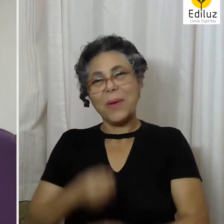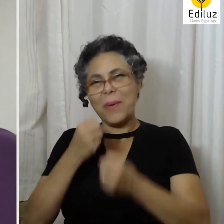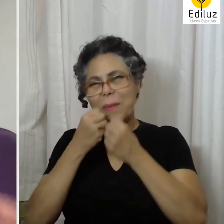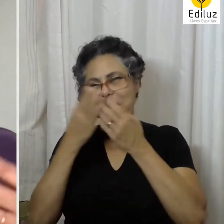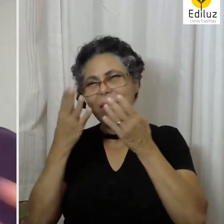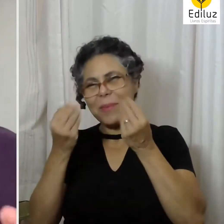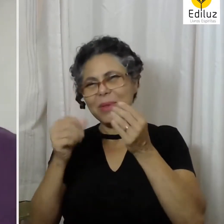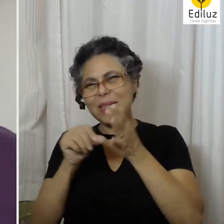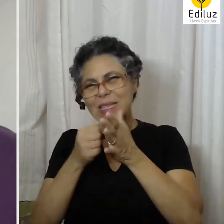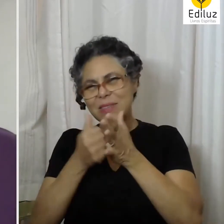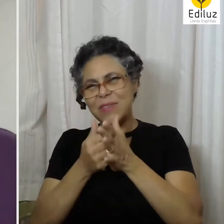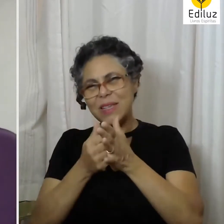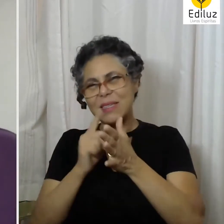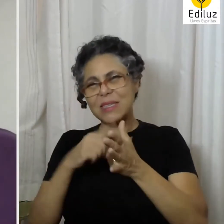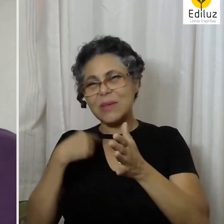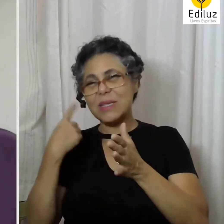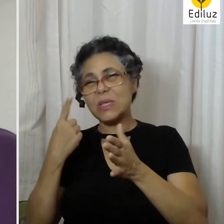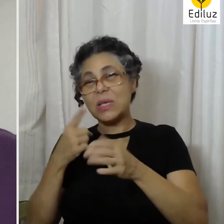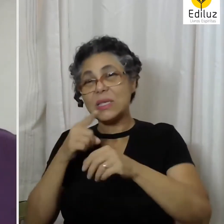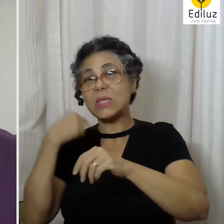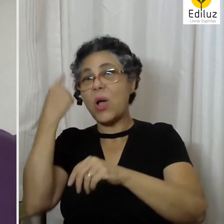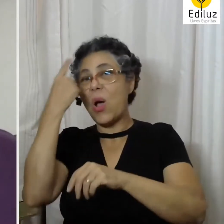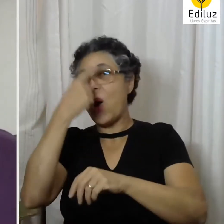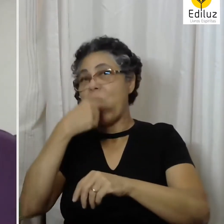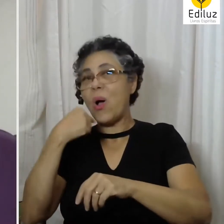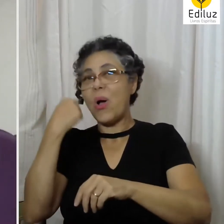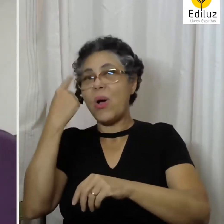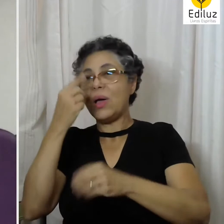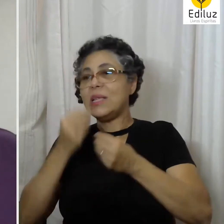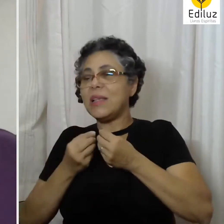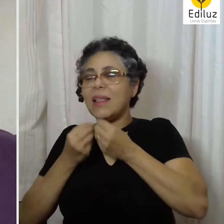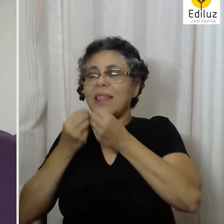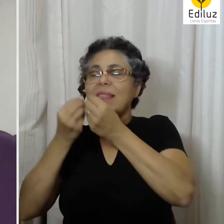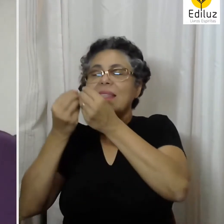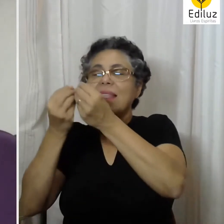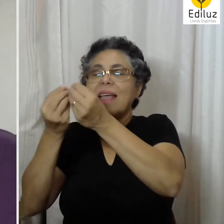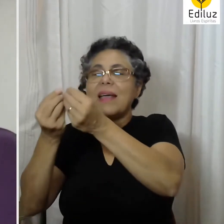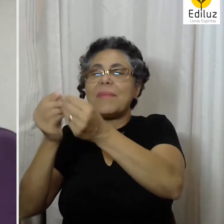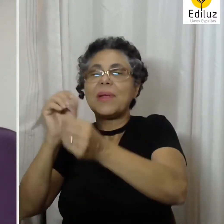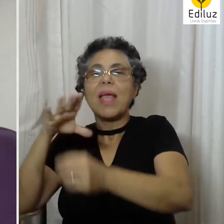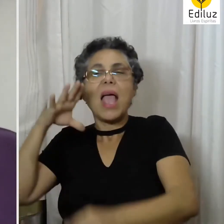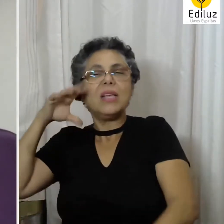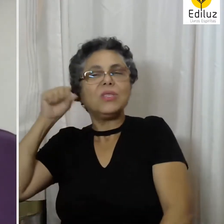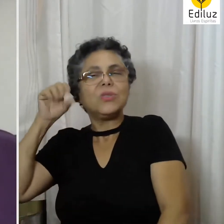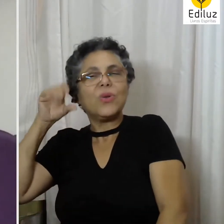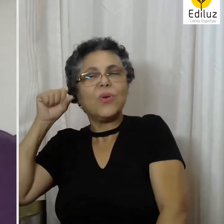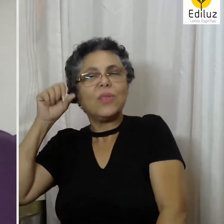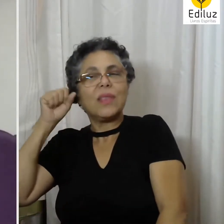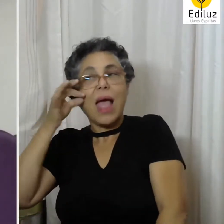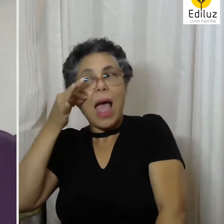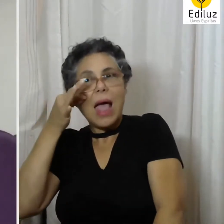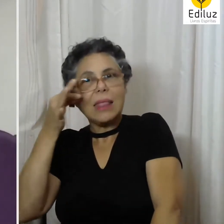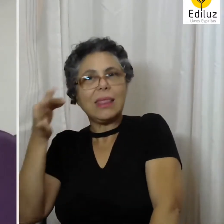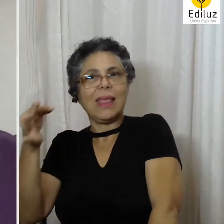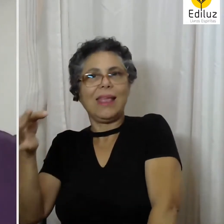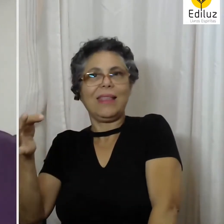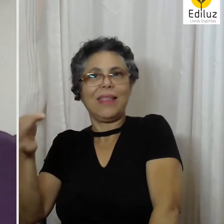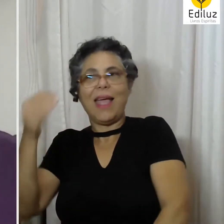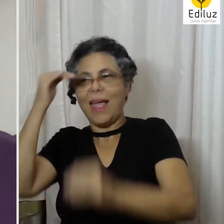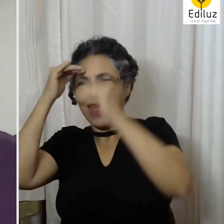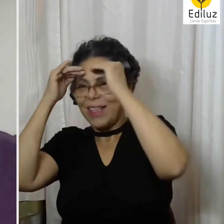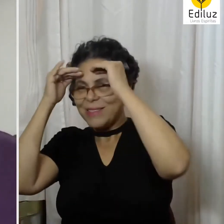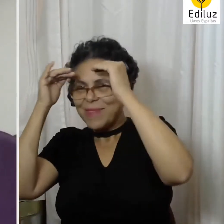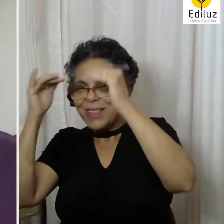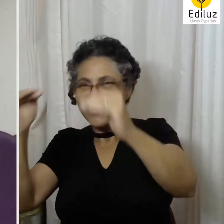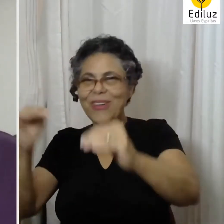vezes, são as nossas horas que cedemos para uma escuta atenta, respeitosa.